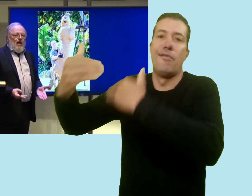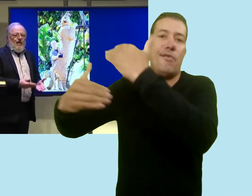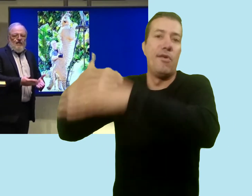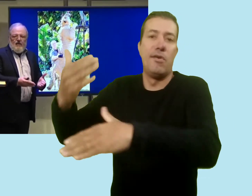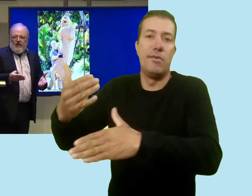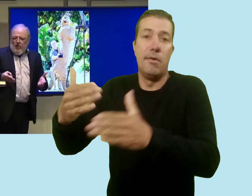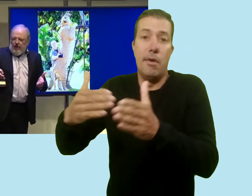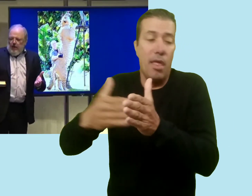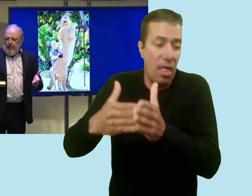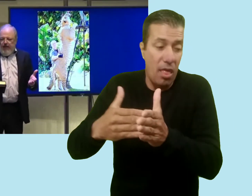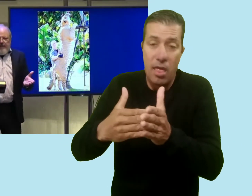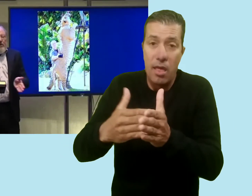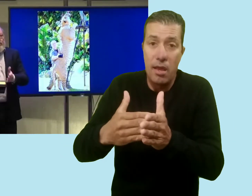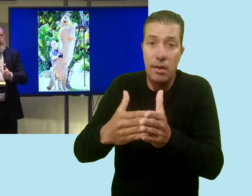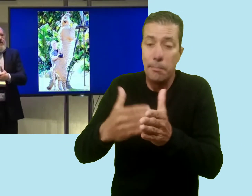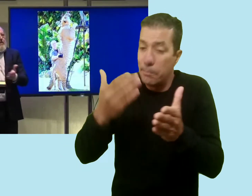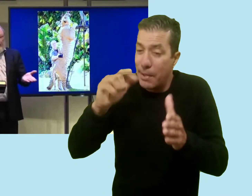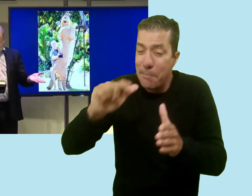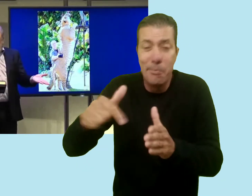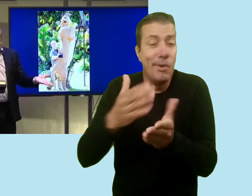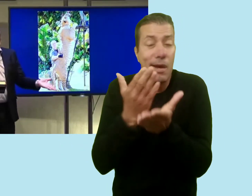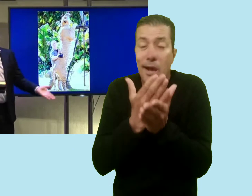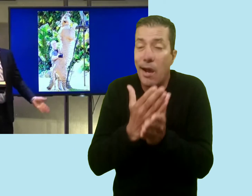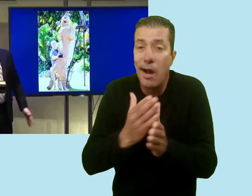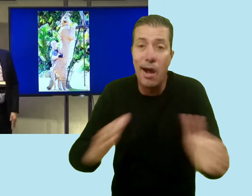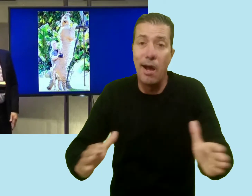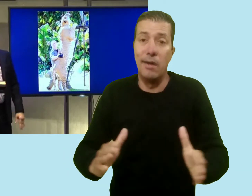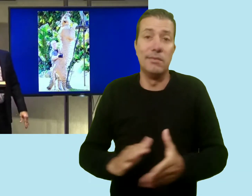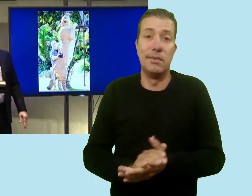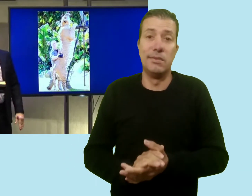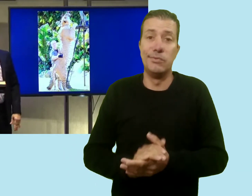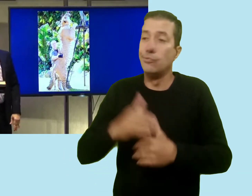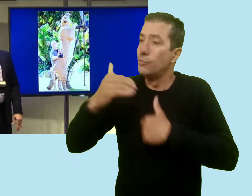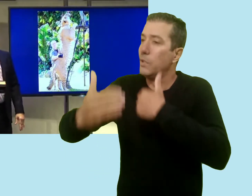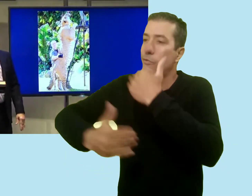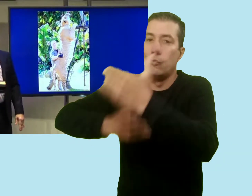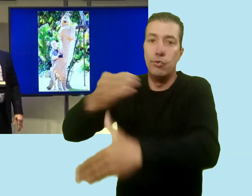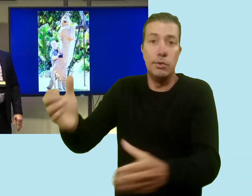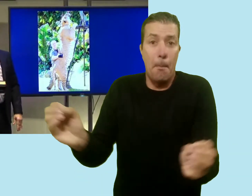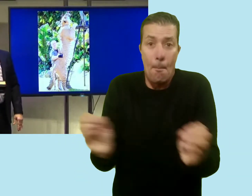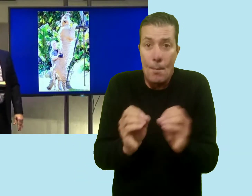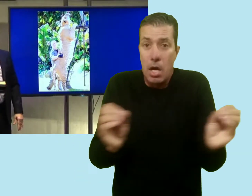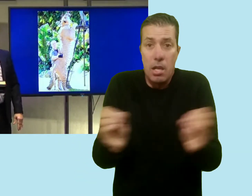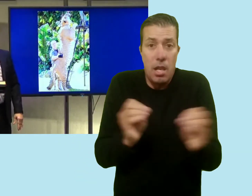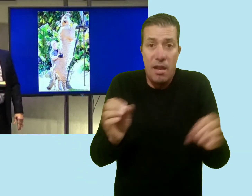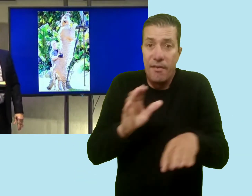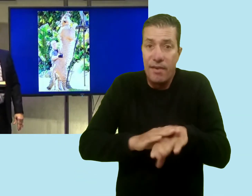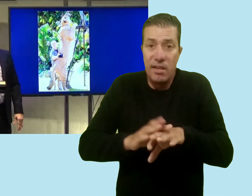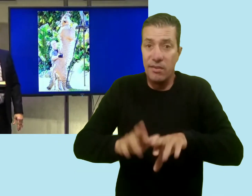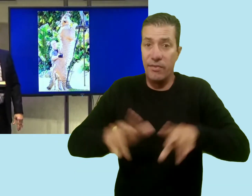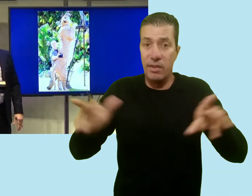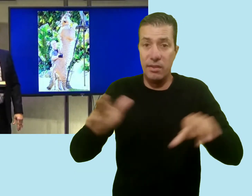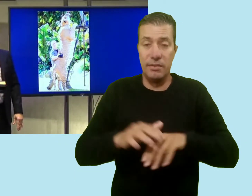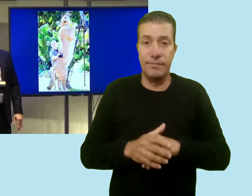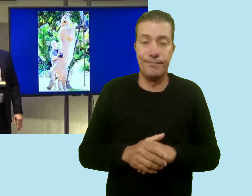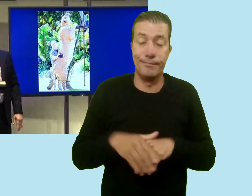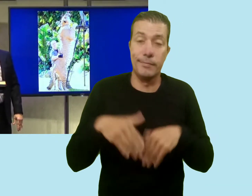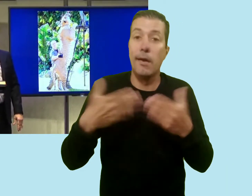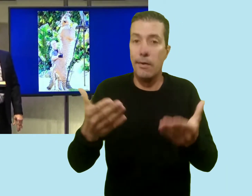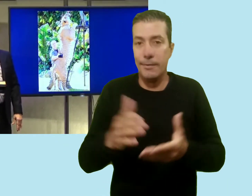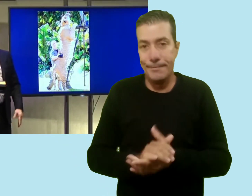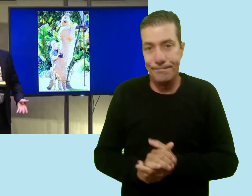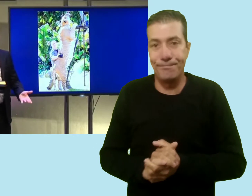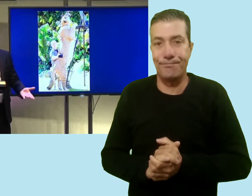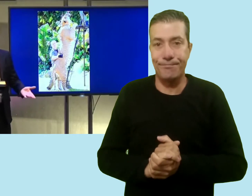evolução. Ela existe só até um pedaço, depois acaba. Ela não evolui para nada. Não tem como fazer uma coisa diferente,